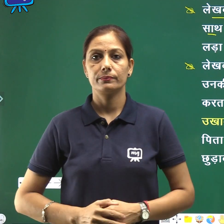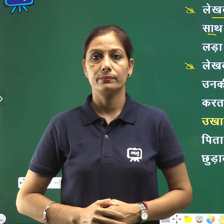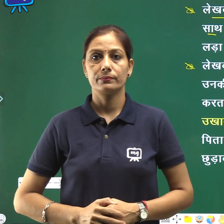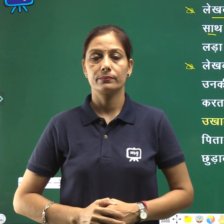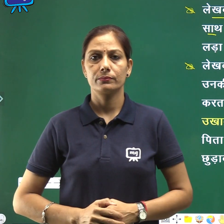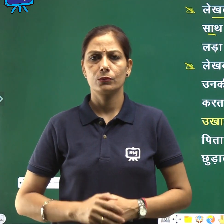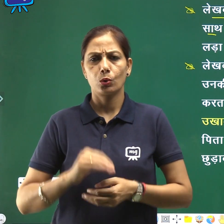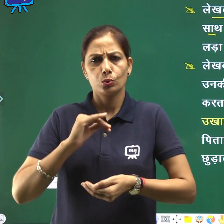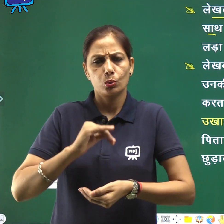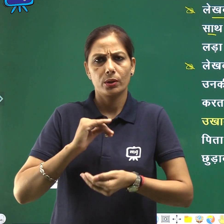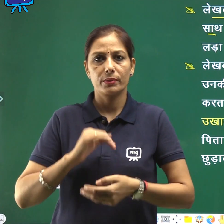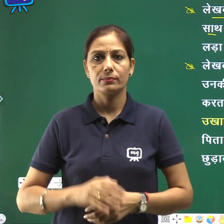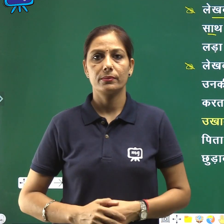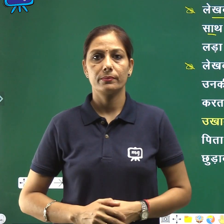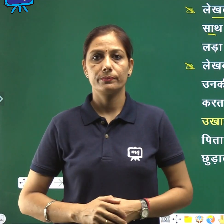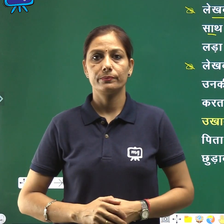बचपन में